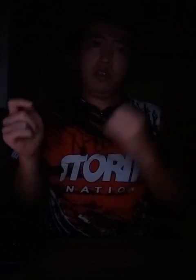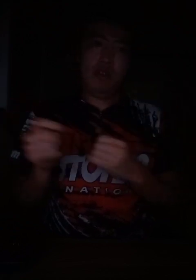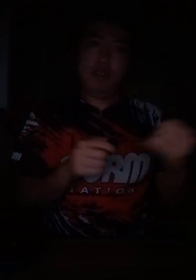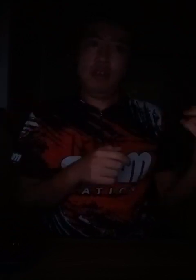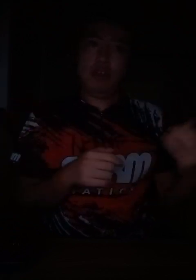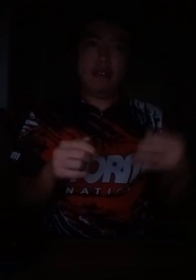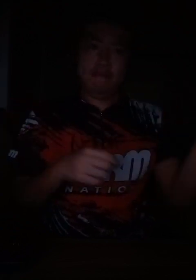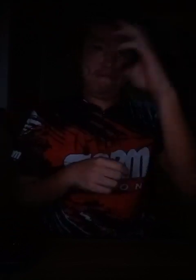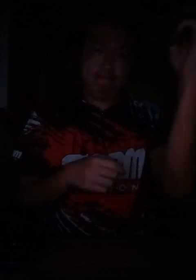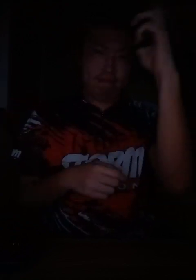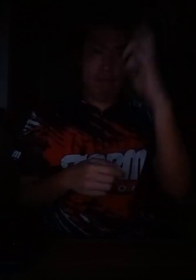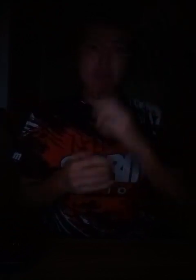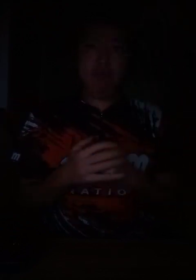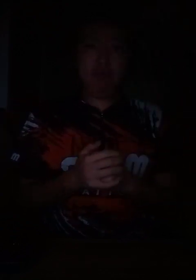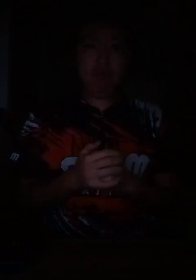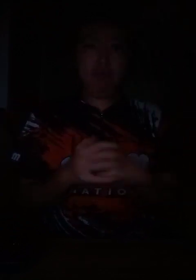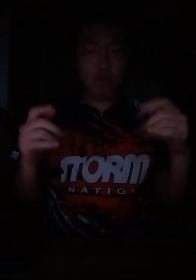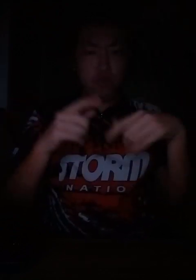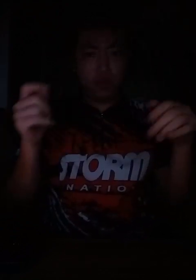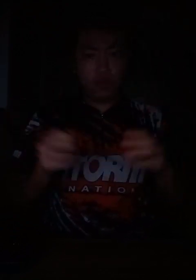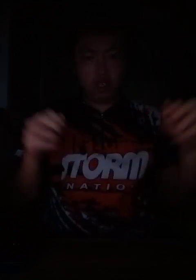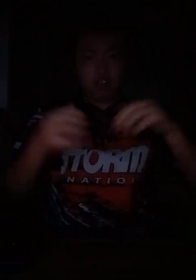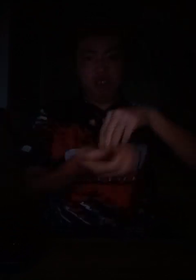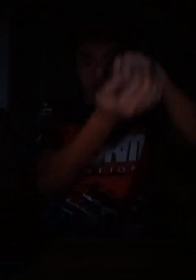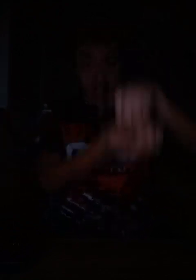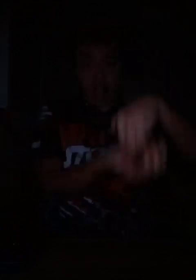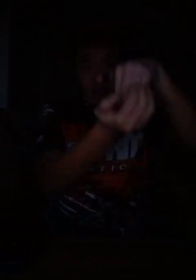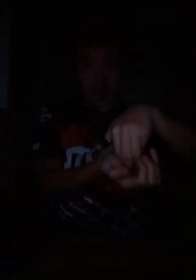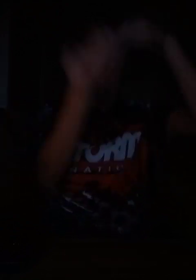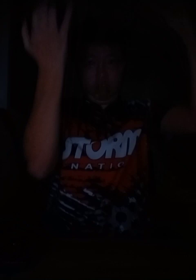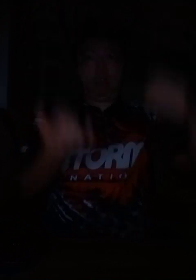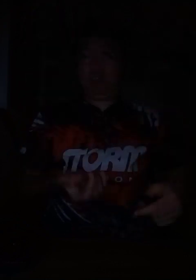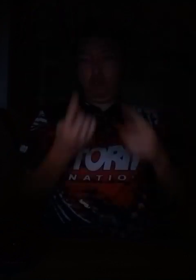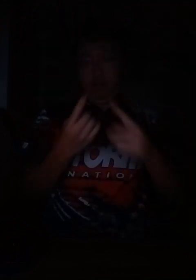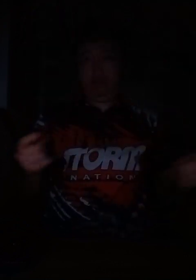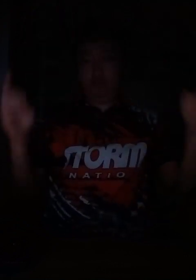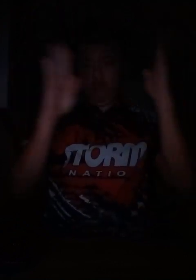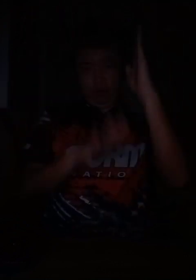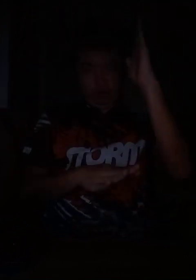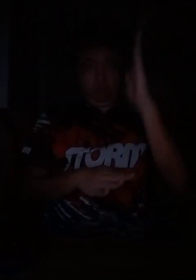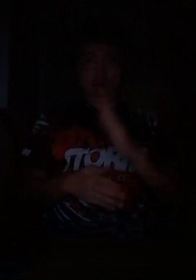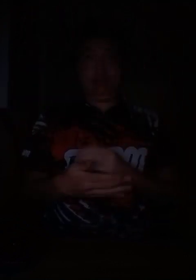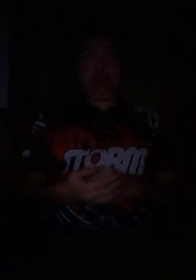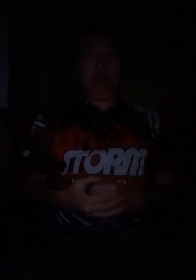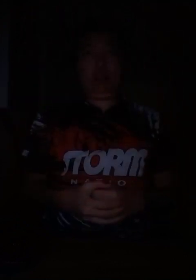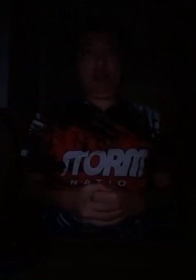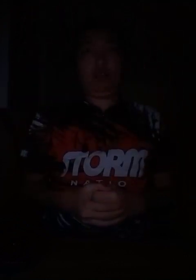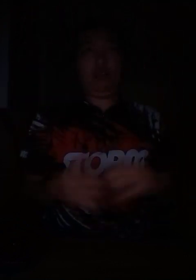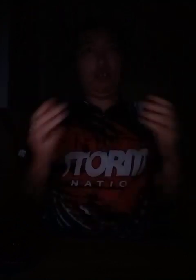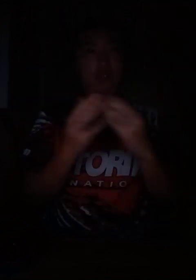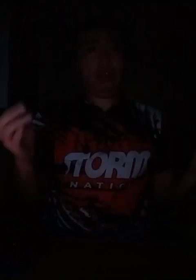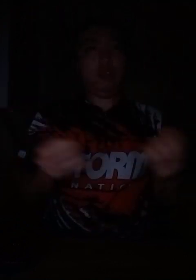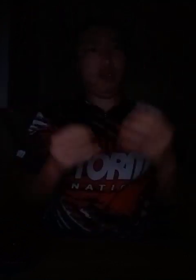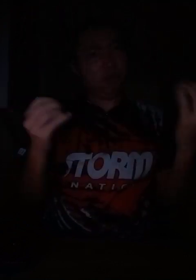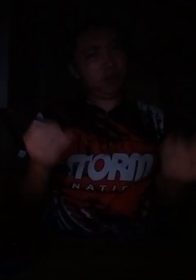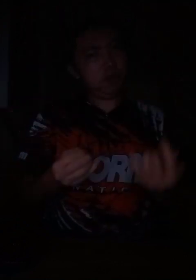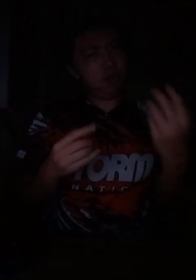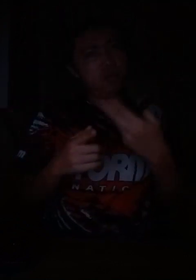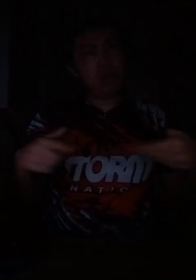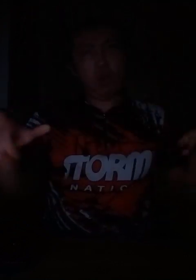앰뷸런스. 주민 한 명을 태운 승강기가 10층과 11층 사이에 멈춘 상황. 한시가 급한 만큼 70대 관리인